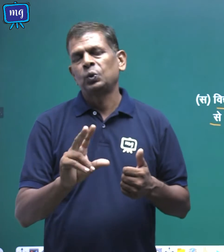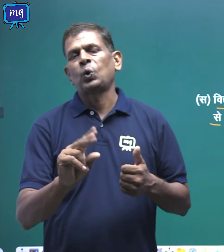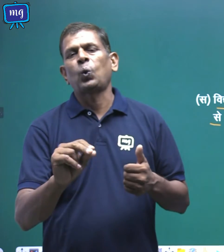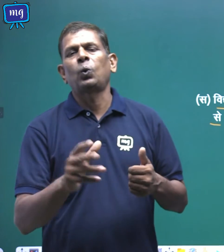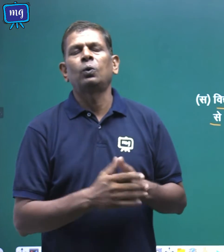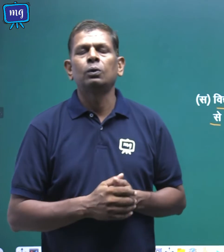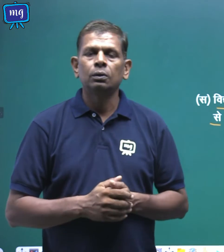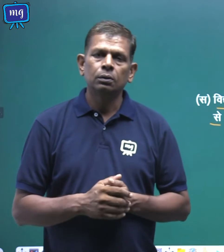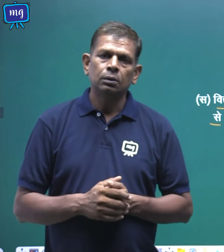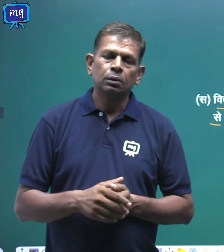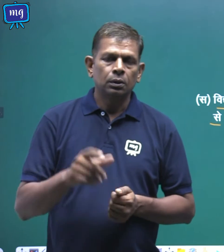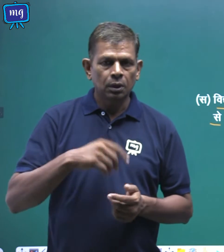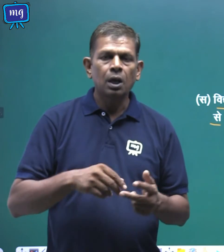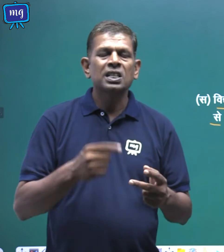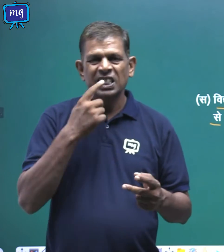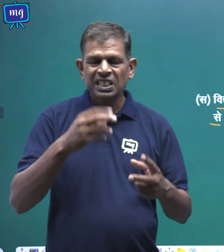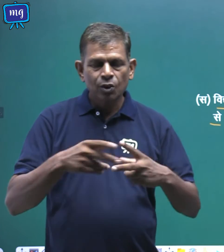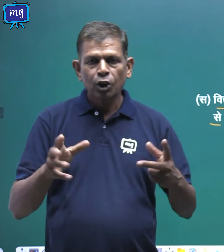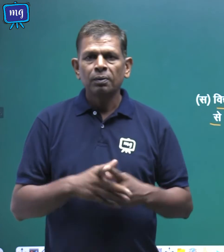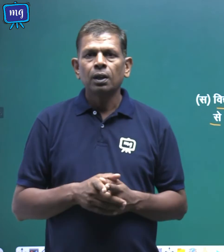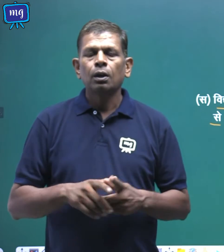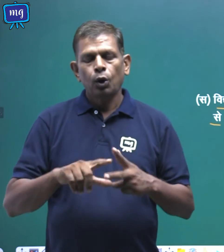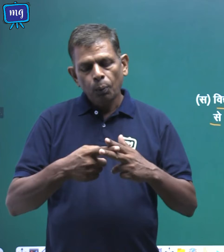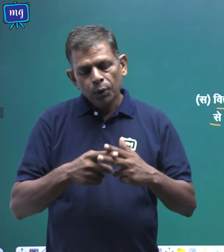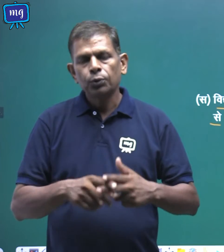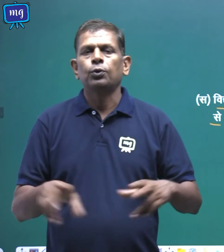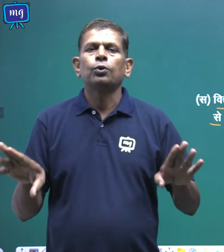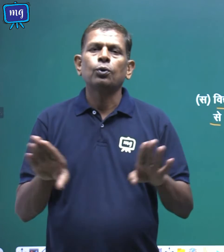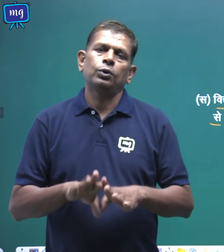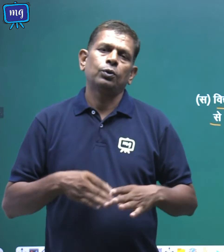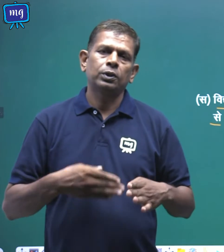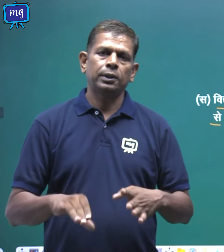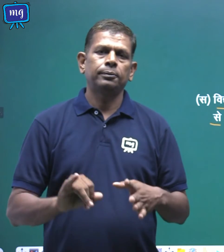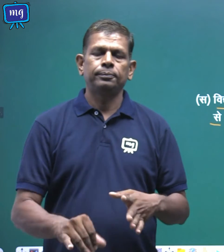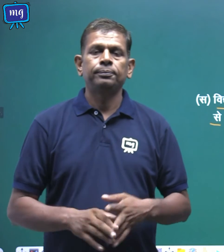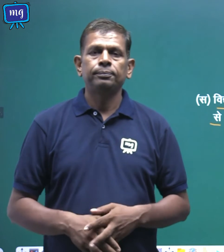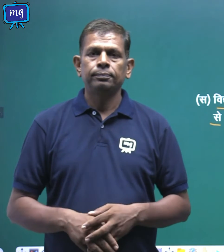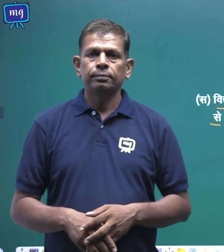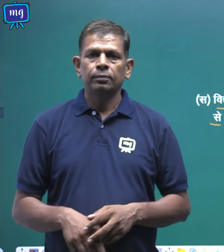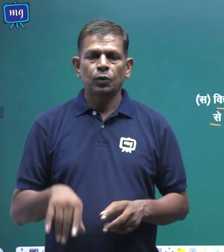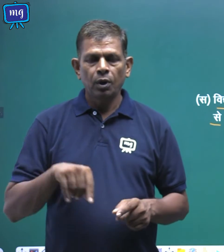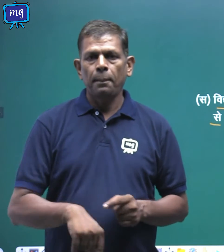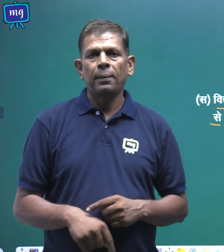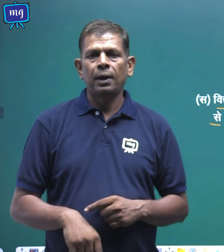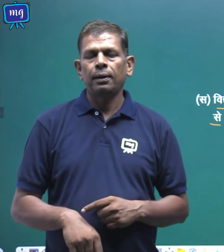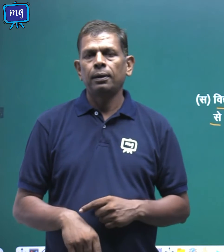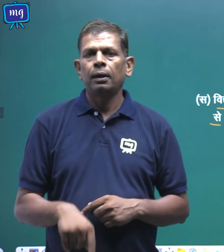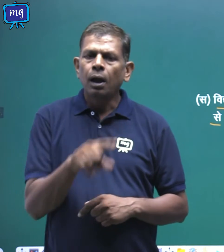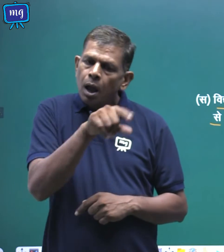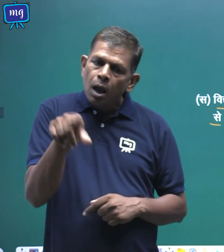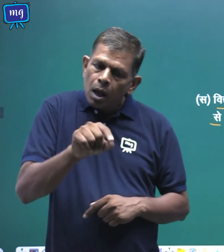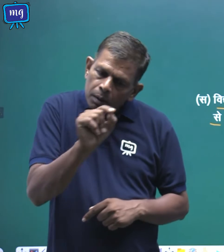नहीं बच्चों, थर्मोकोल भी विद्युत रोधी होता है, तो हम यहाँ असत्य